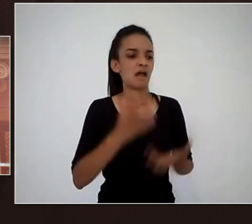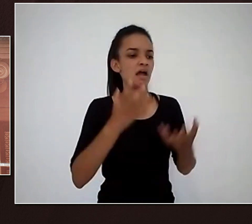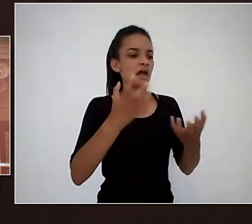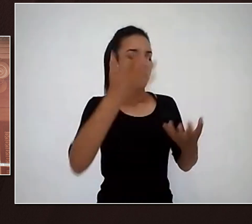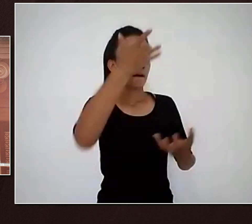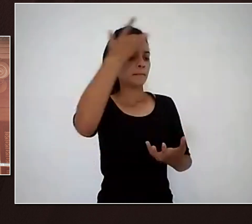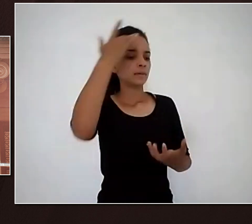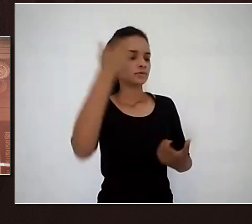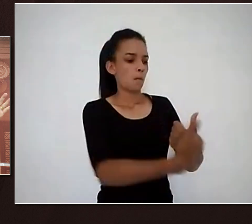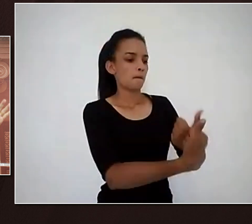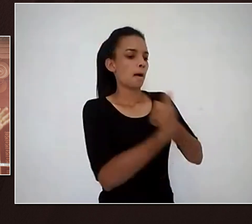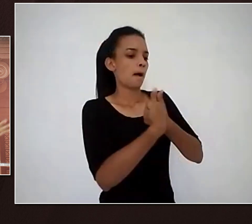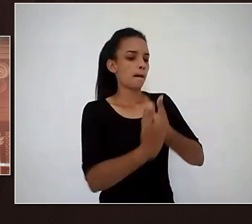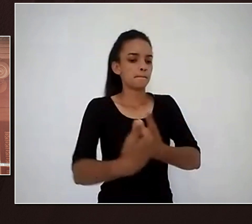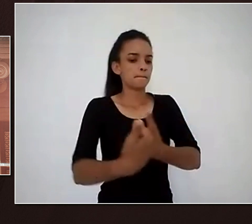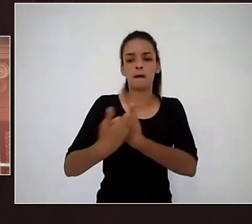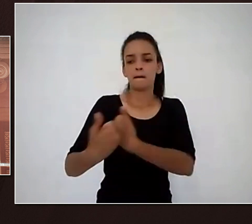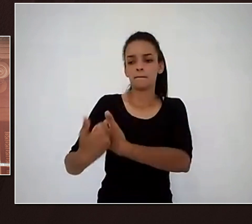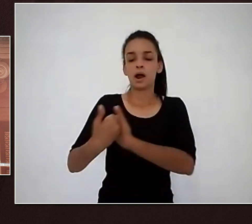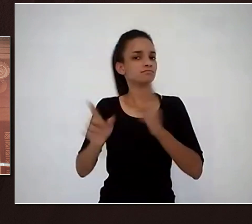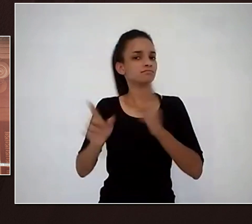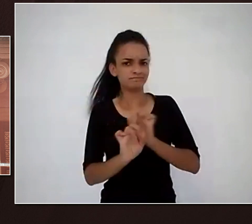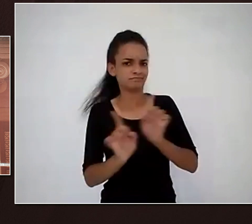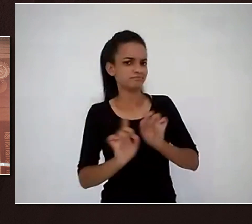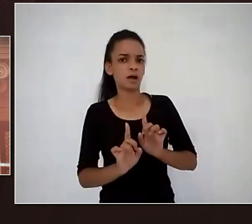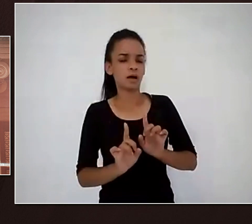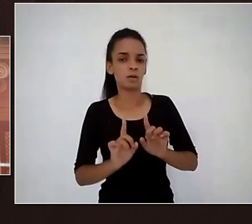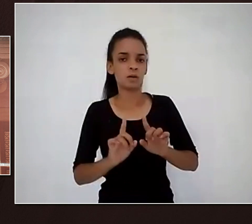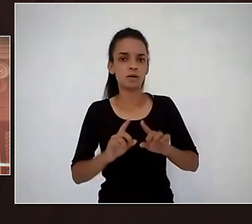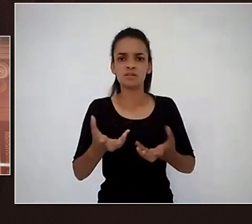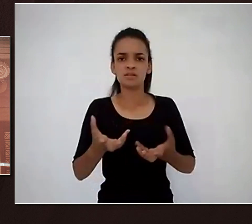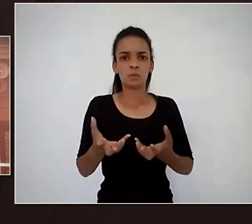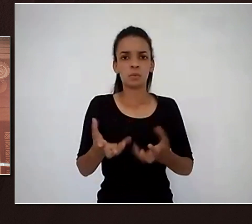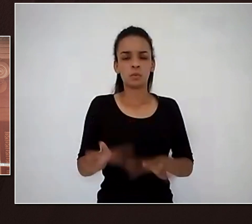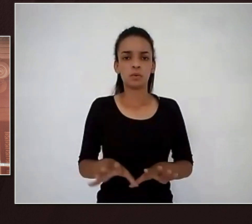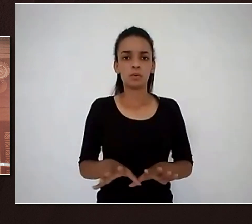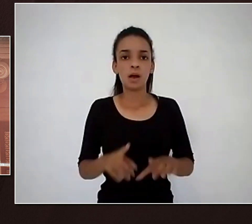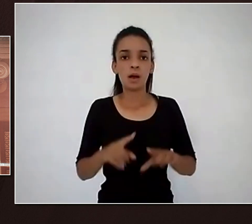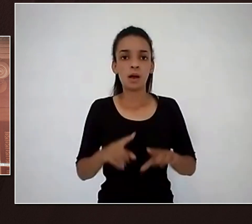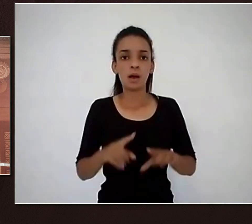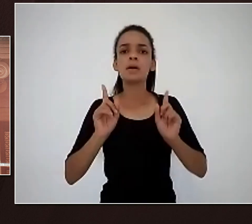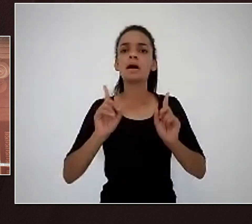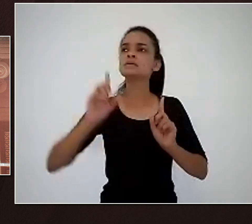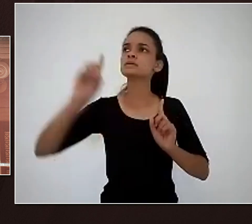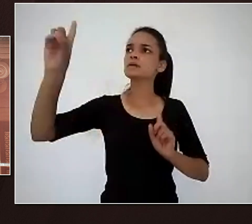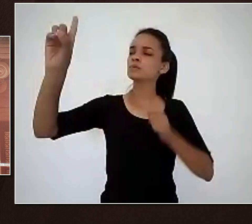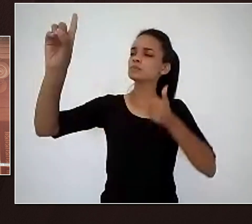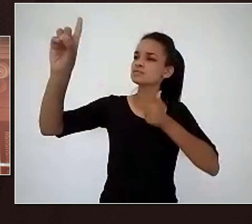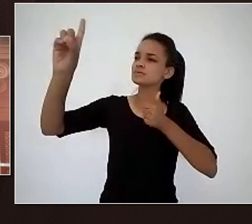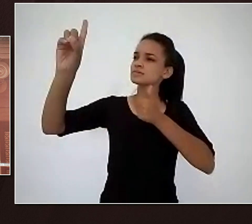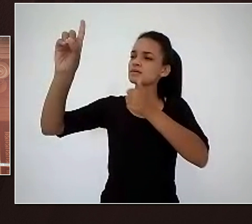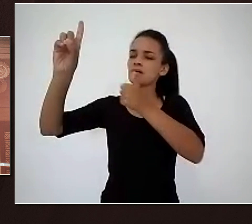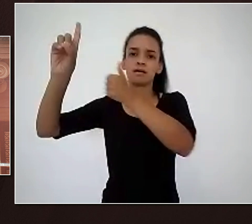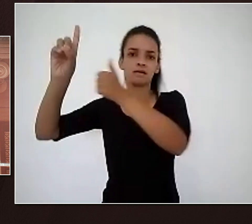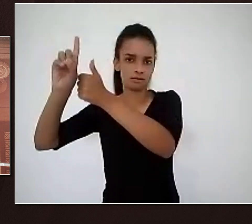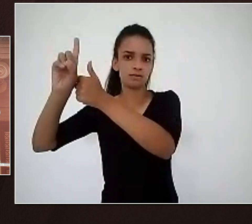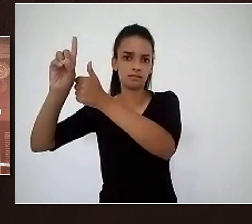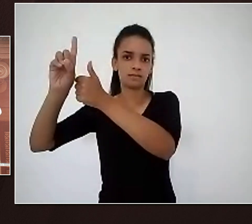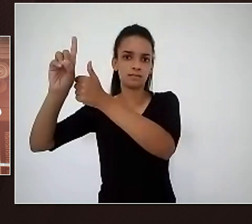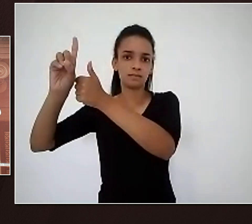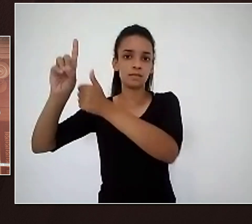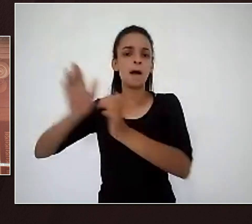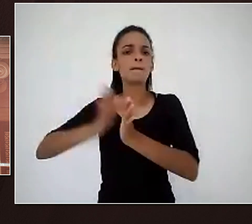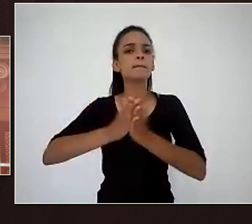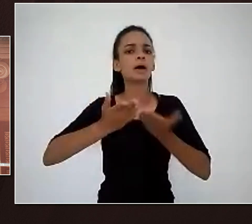seguidores, não temos fã-clube, nós estamos seguindo o Cordeiro de Deus para onde quer que ele vá. A palavra de